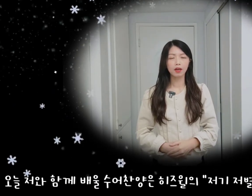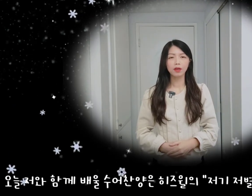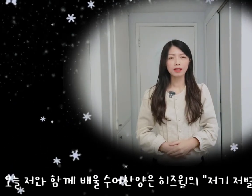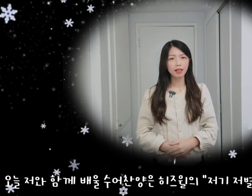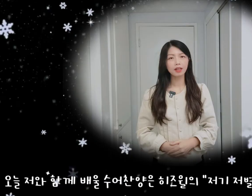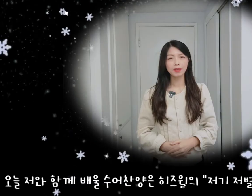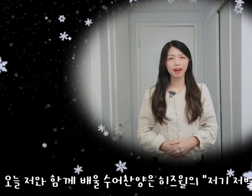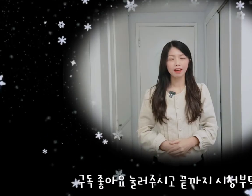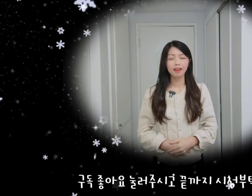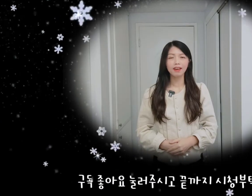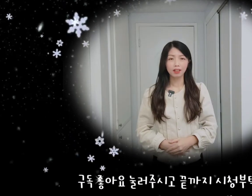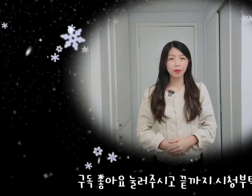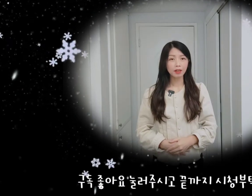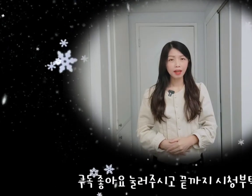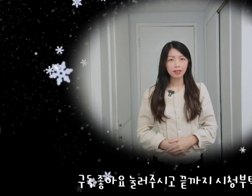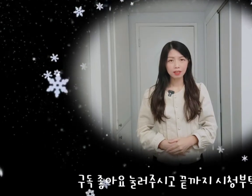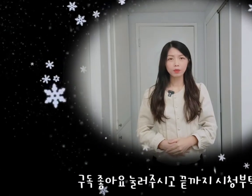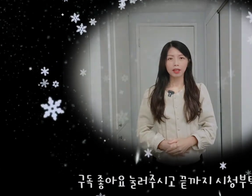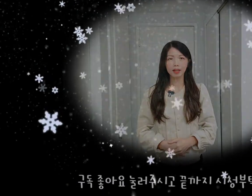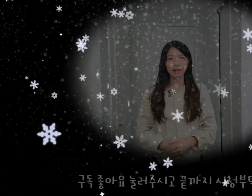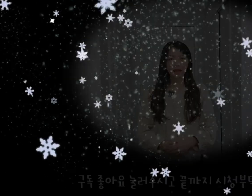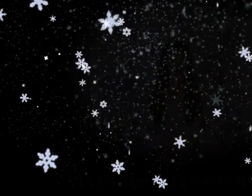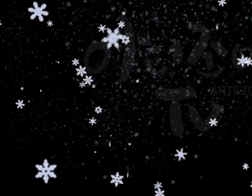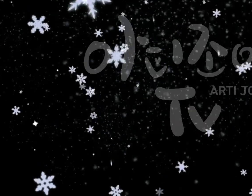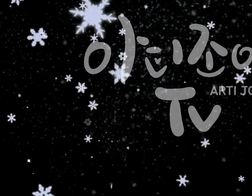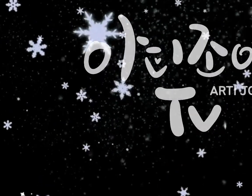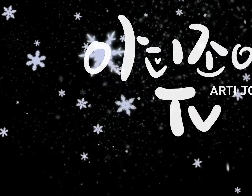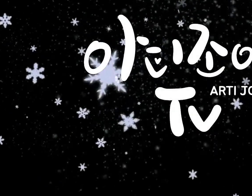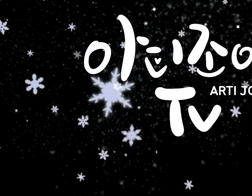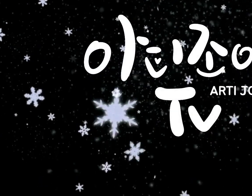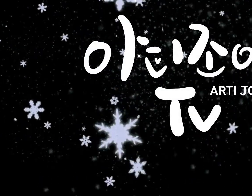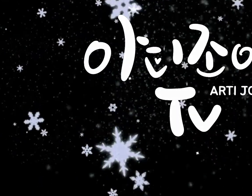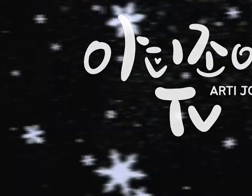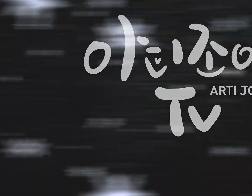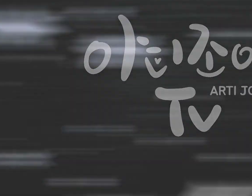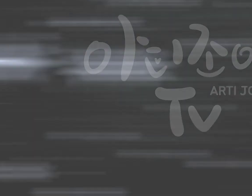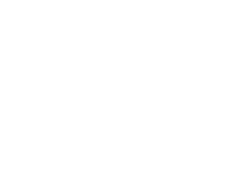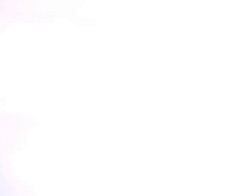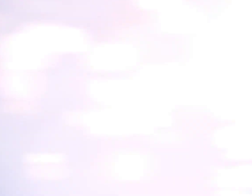별이 라고 하는 찬양입니다. 그러면 끝까지 시청 부탁드릴게요.